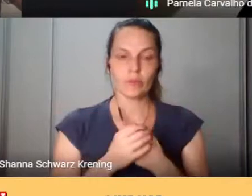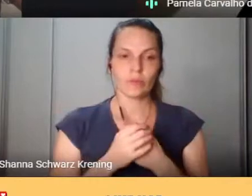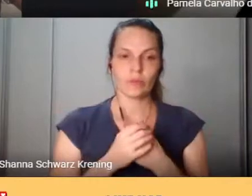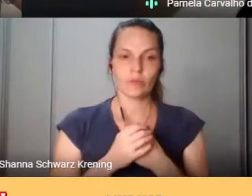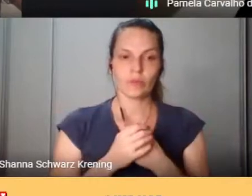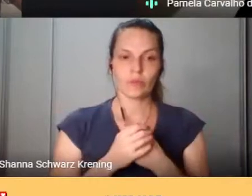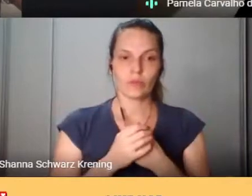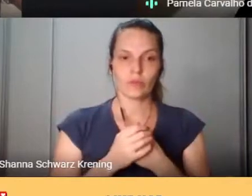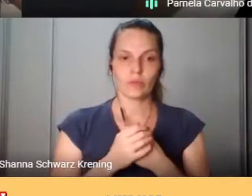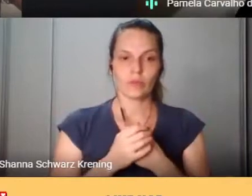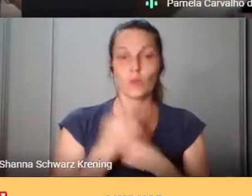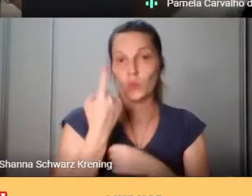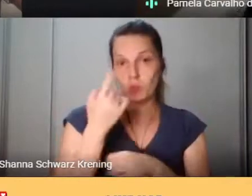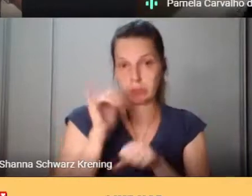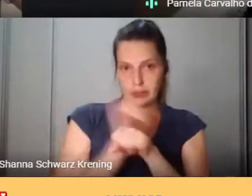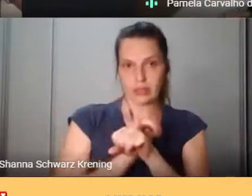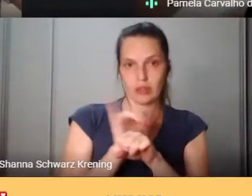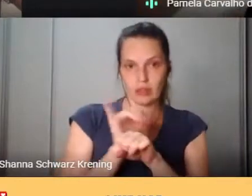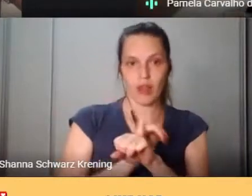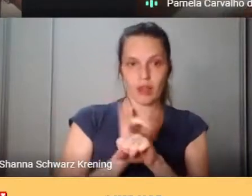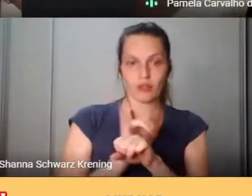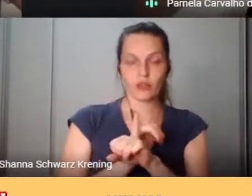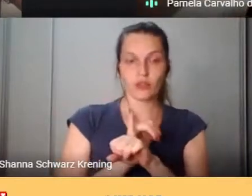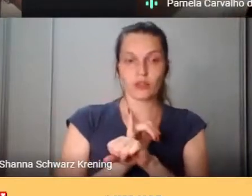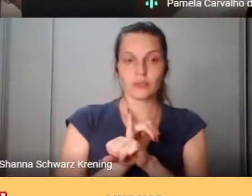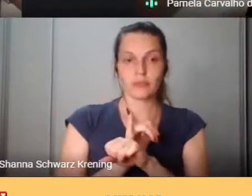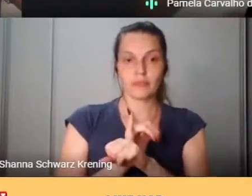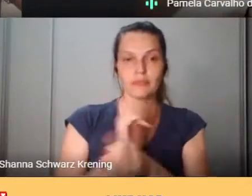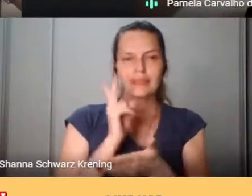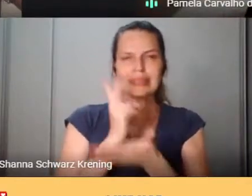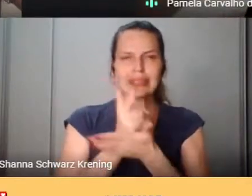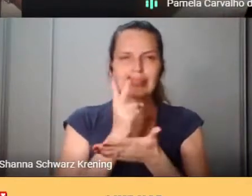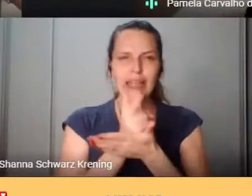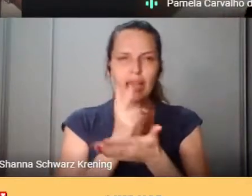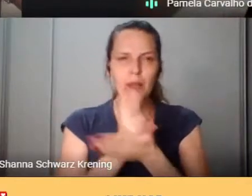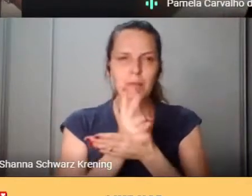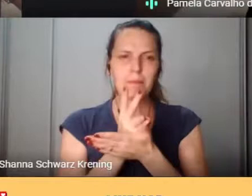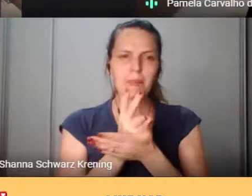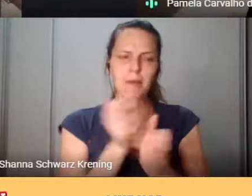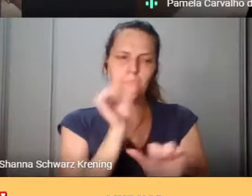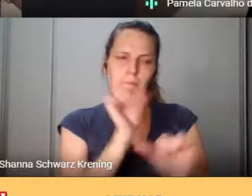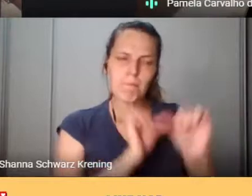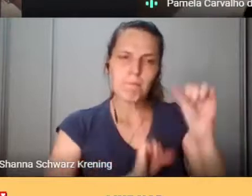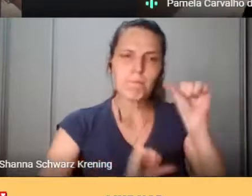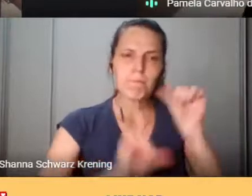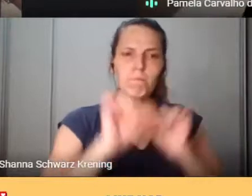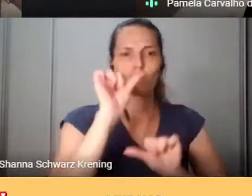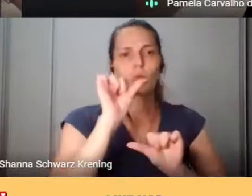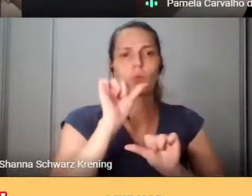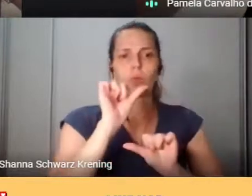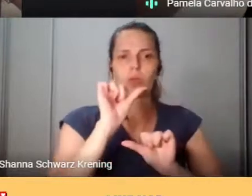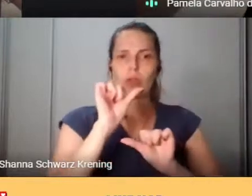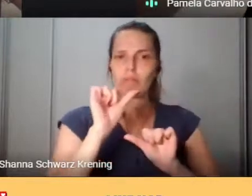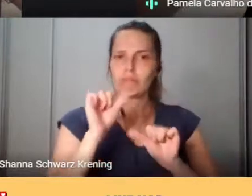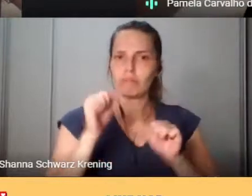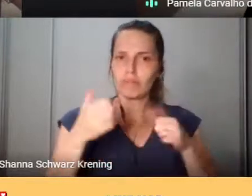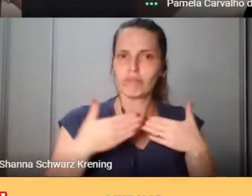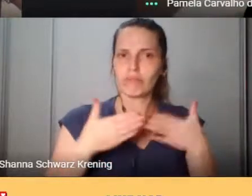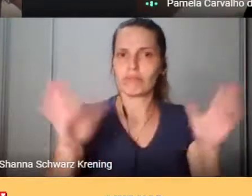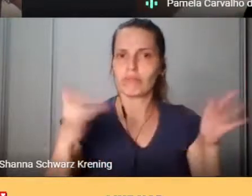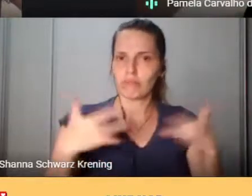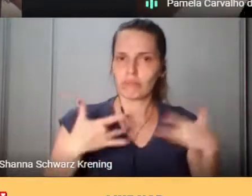uma das estratégias são sempre estratégias que modifiquem de alguma forma a disponibilidade e acessibilidade à tecnologia, assim.